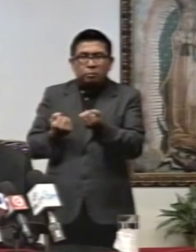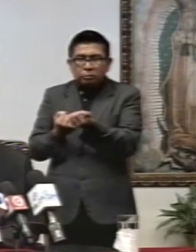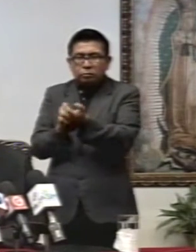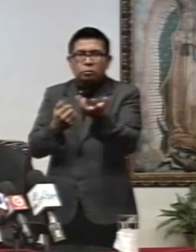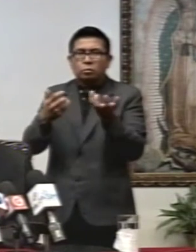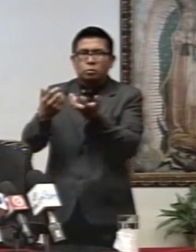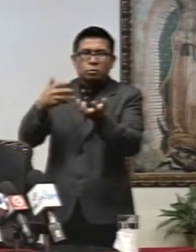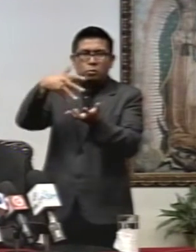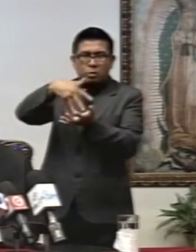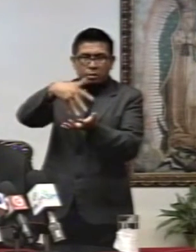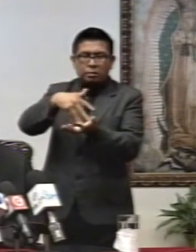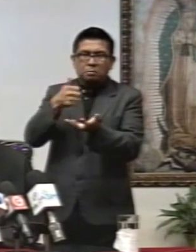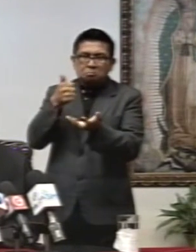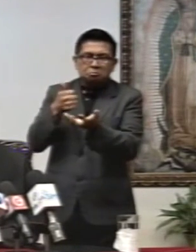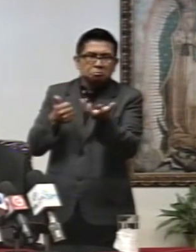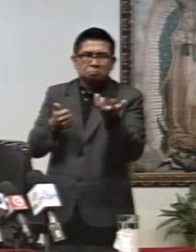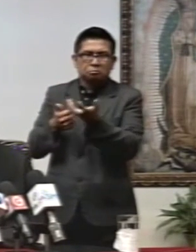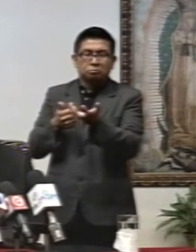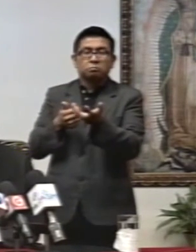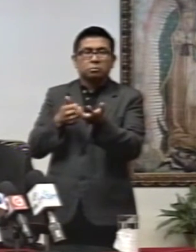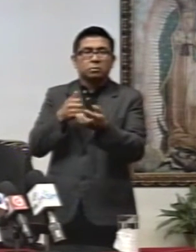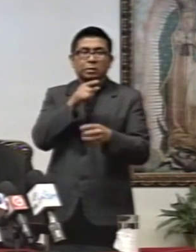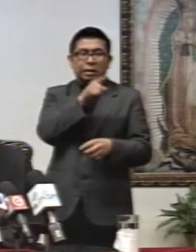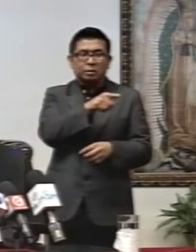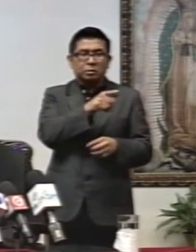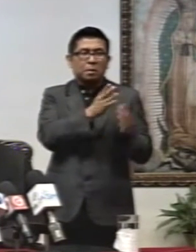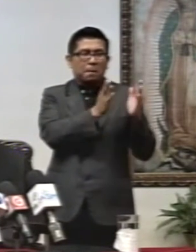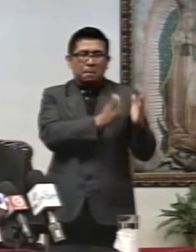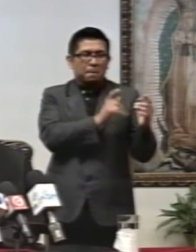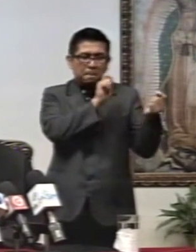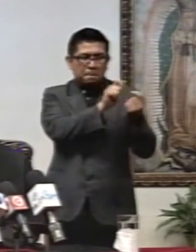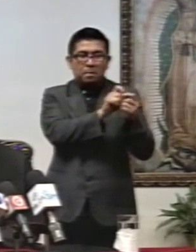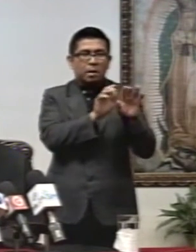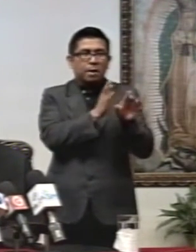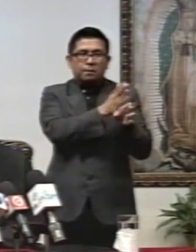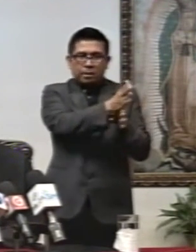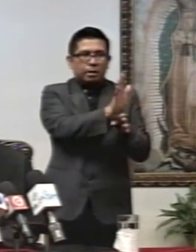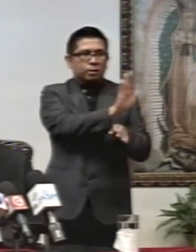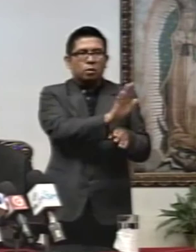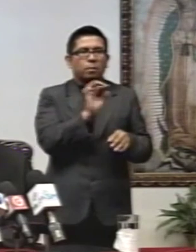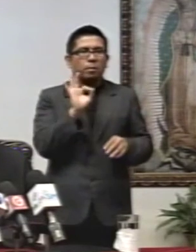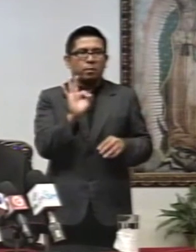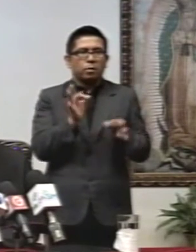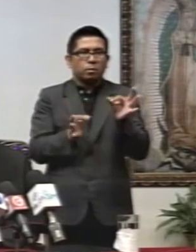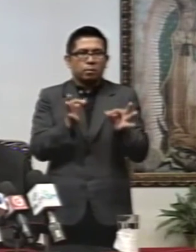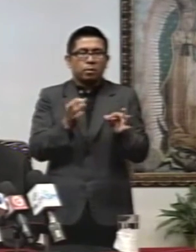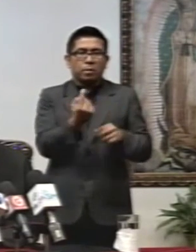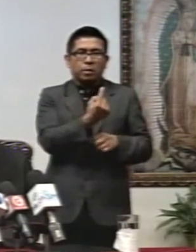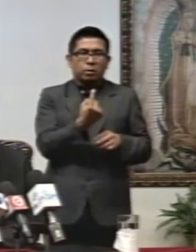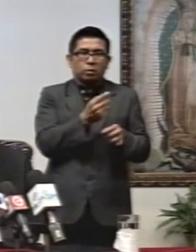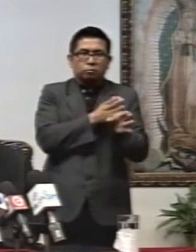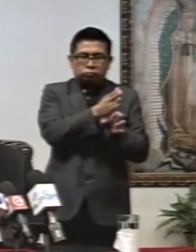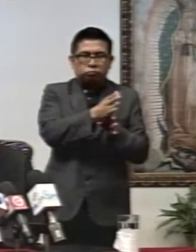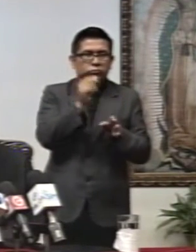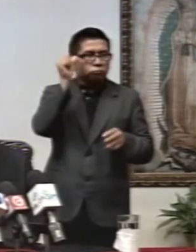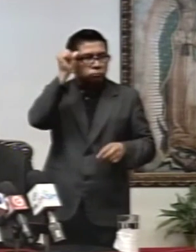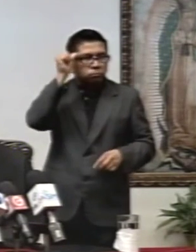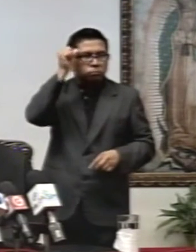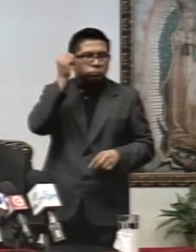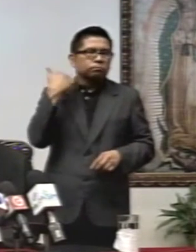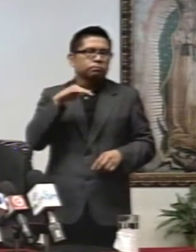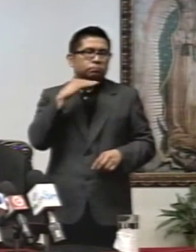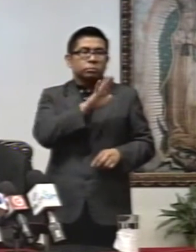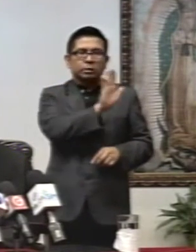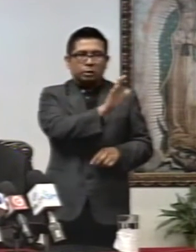Aquello me parece particular y especializado. Yo lo dejaría a los técnicos y a los analistas que conocen